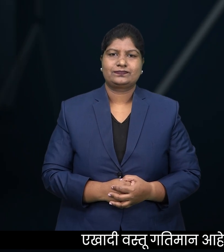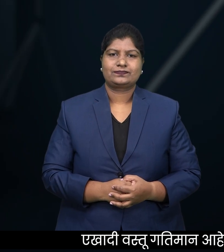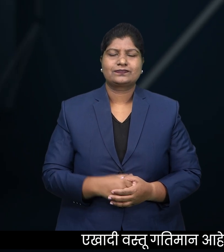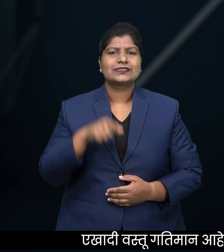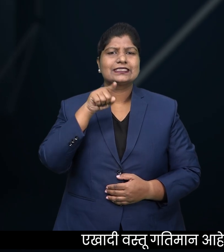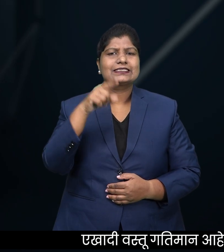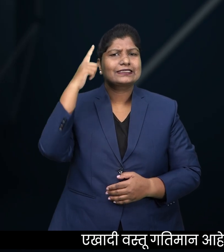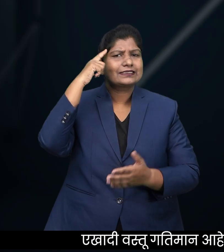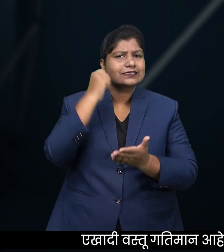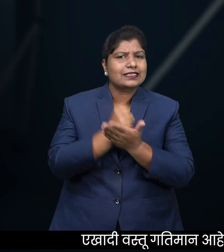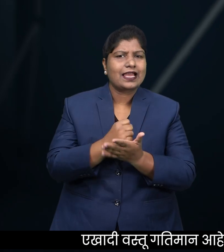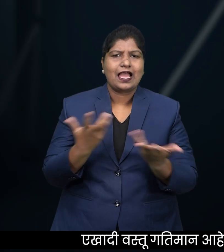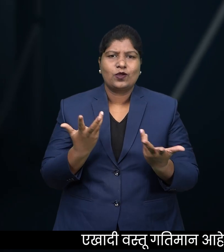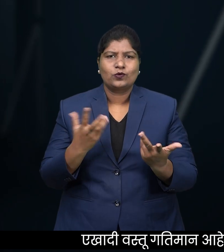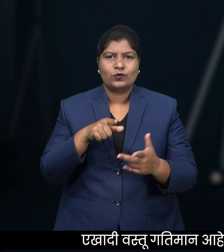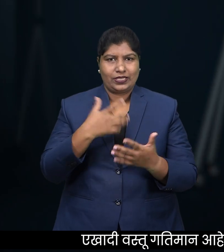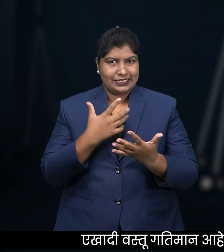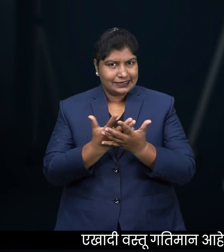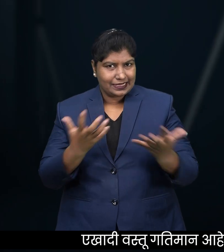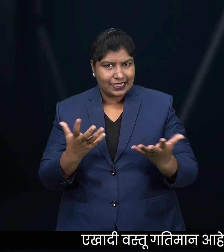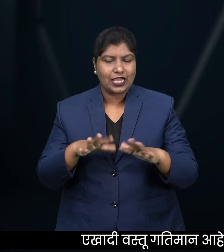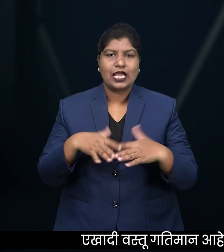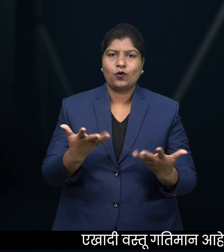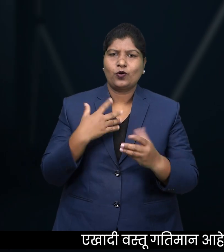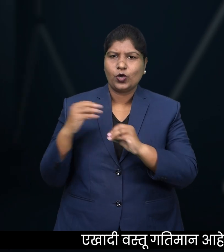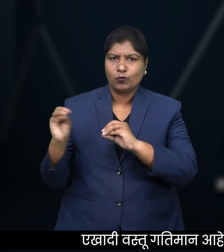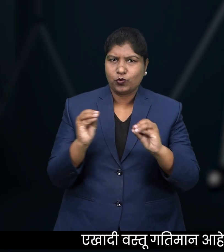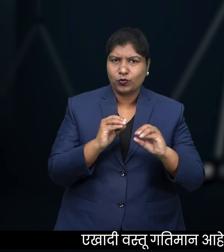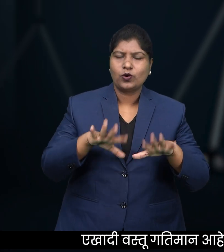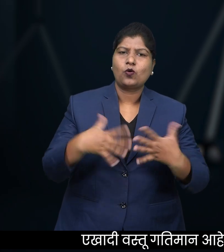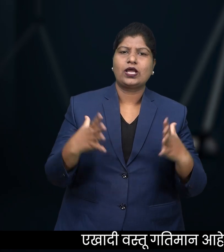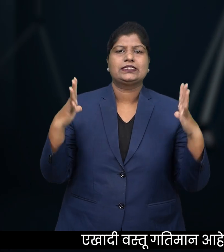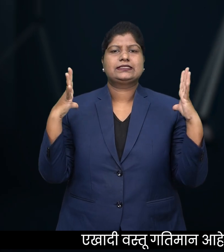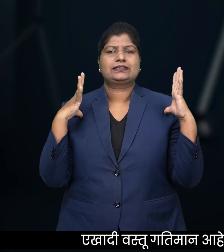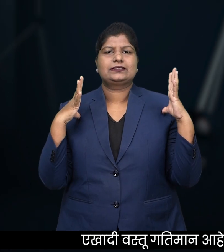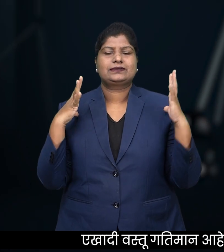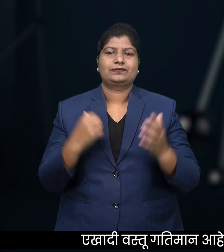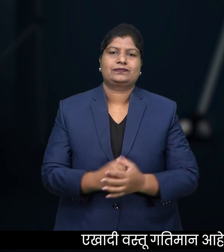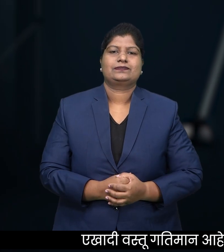एखादी वस्तू गतिमान आहे की स्थिर आहे हे तुम्ही कसे ठरवाल?